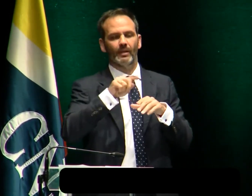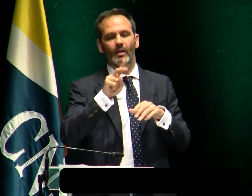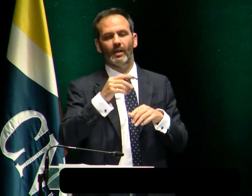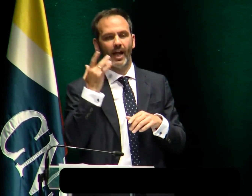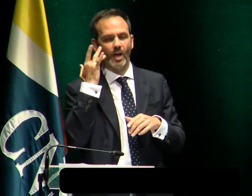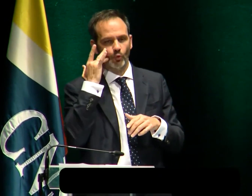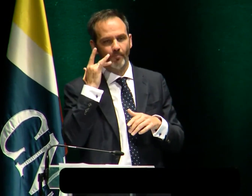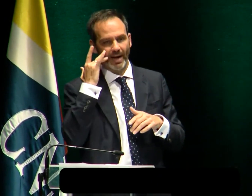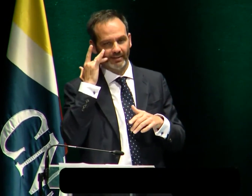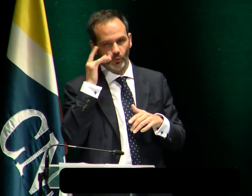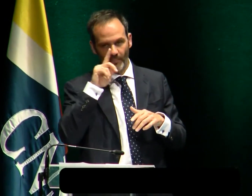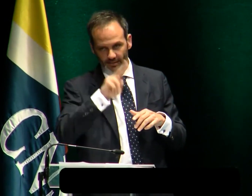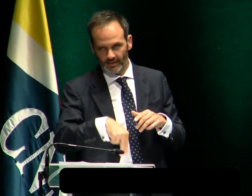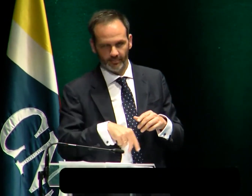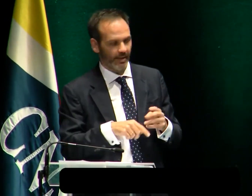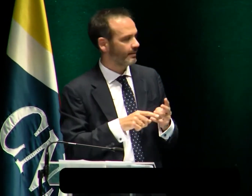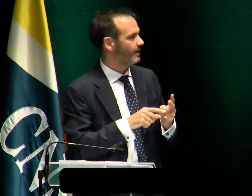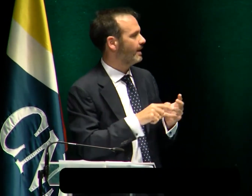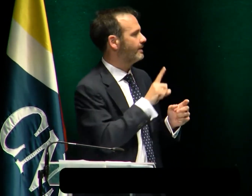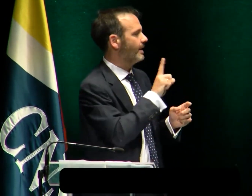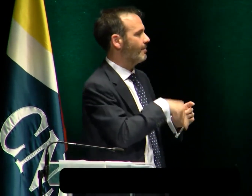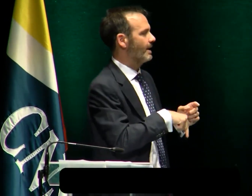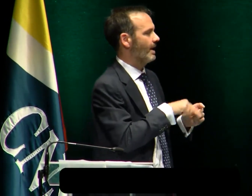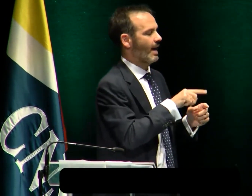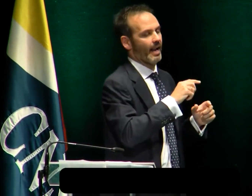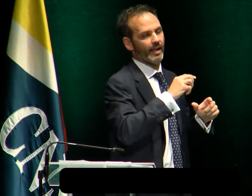con Discapacidad, Jesús Martín.